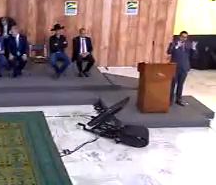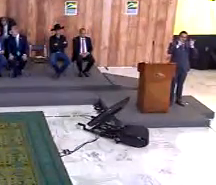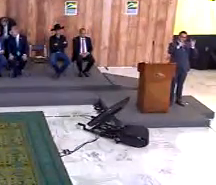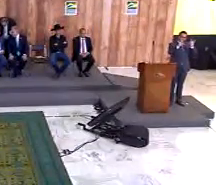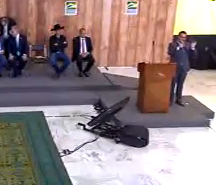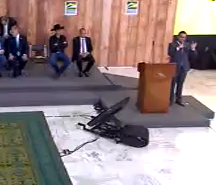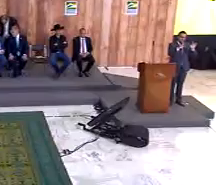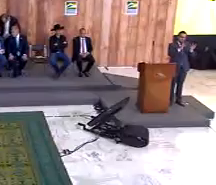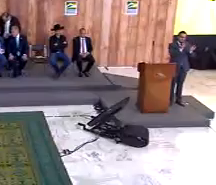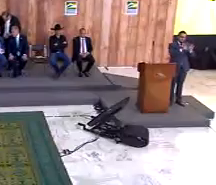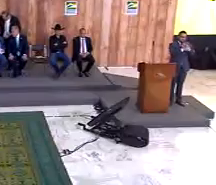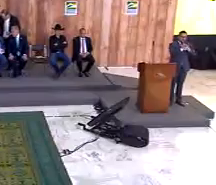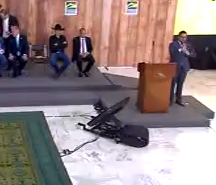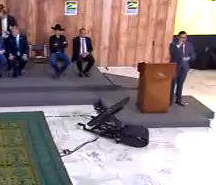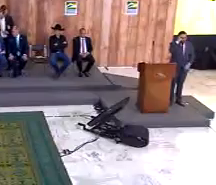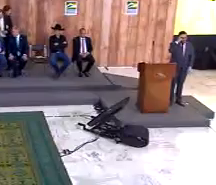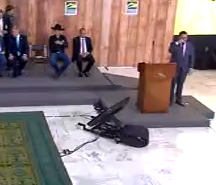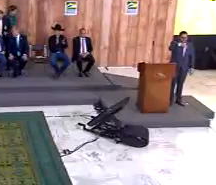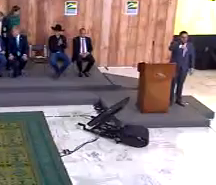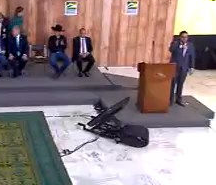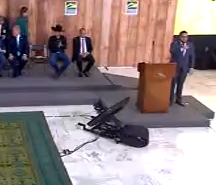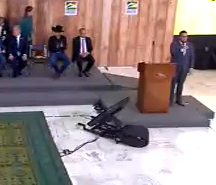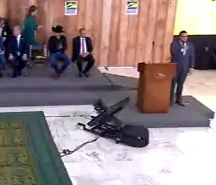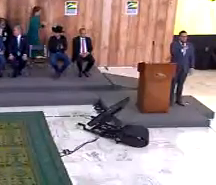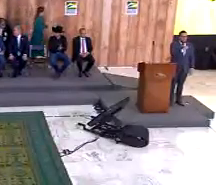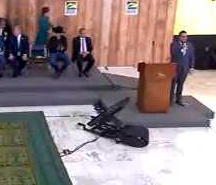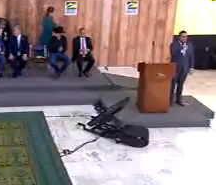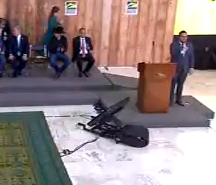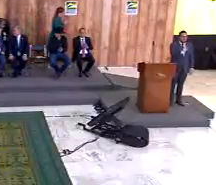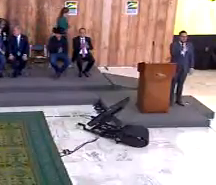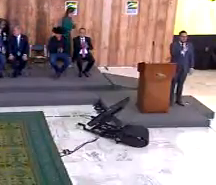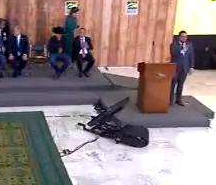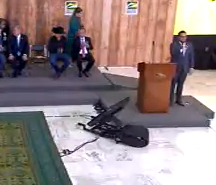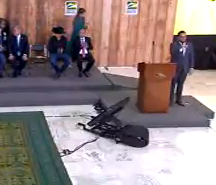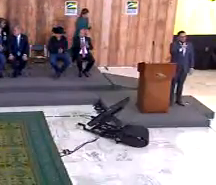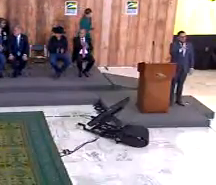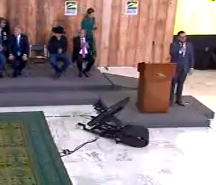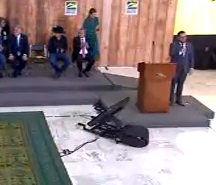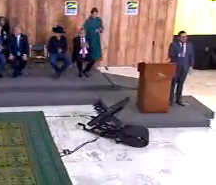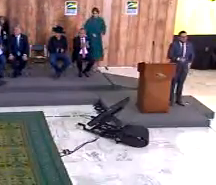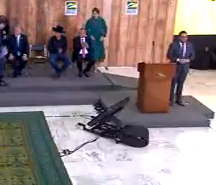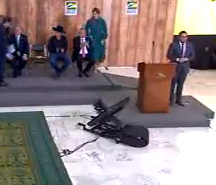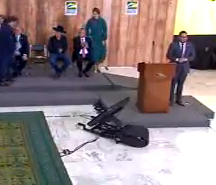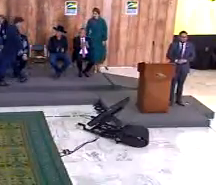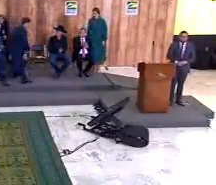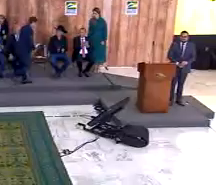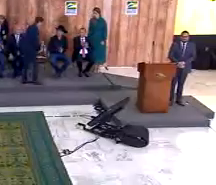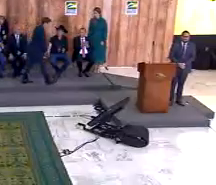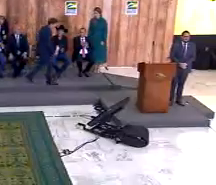da cultura Mário Frias E aí